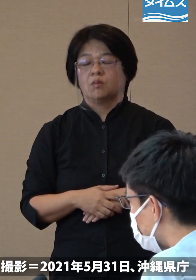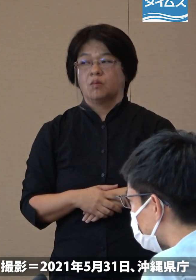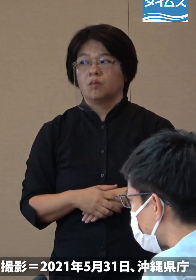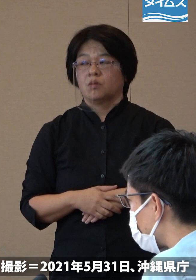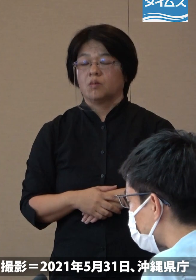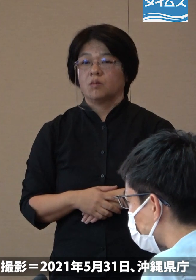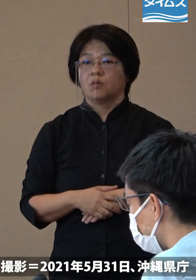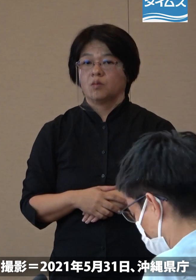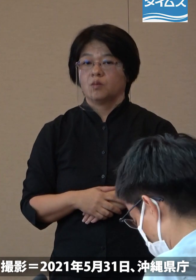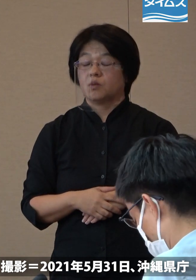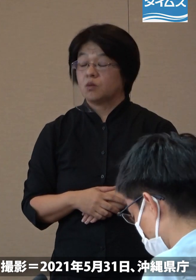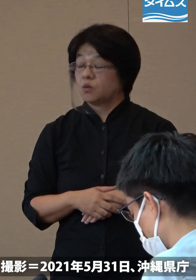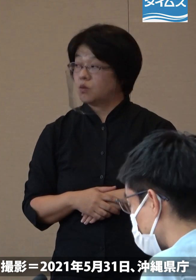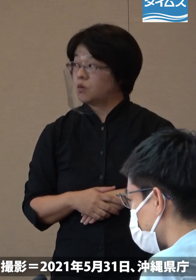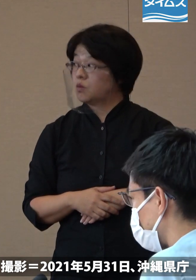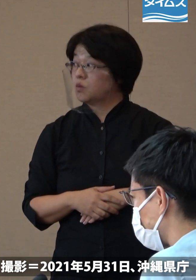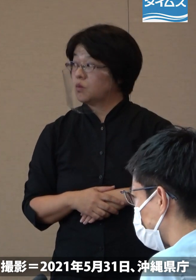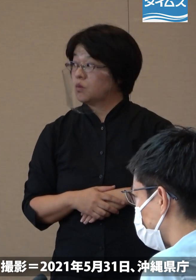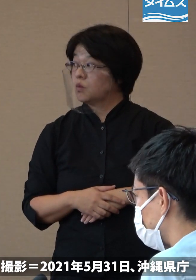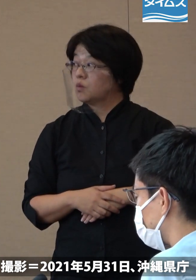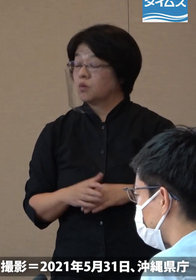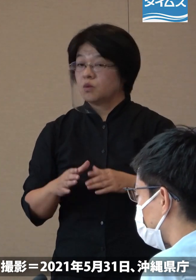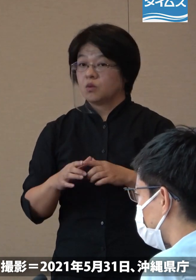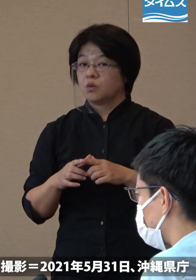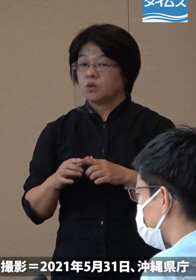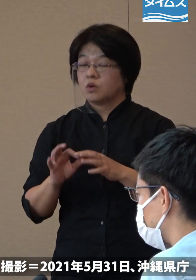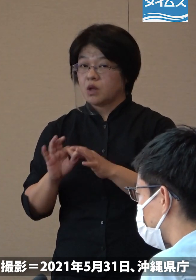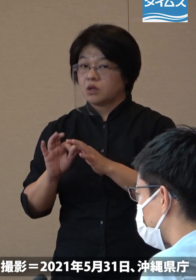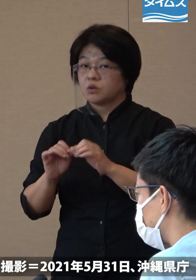連絡はいつしたんでしたっけ。先週、